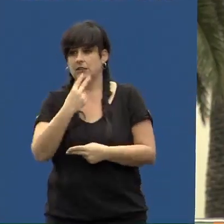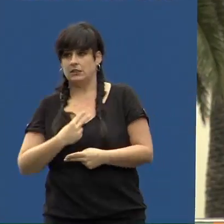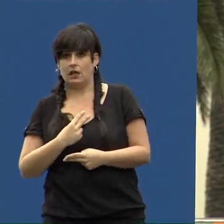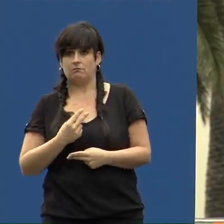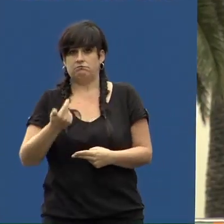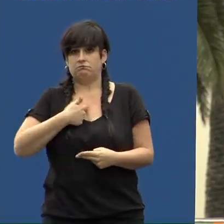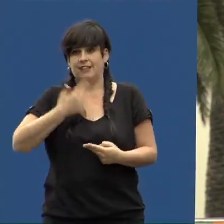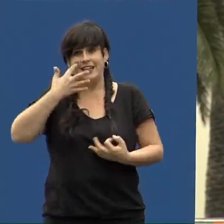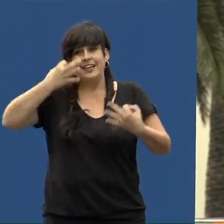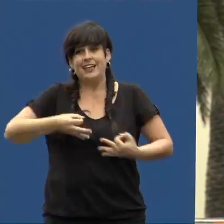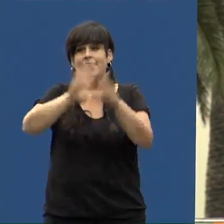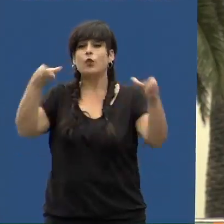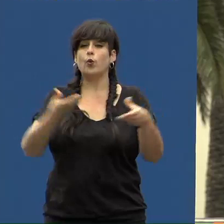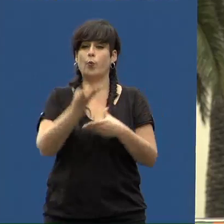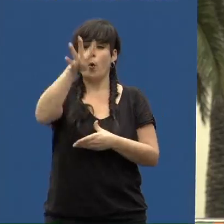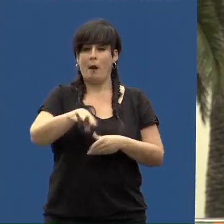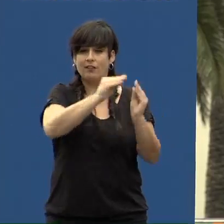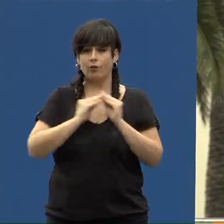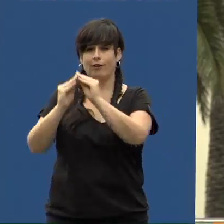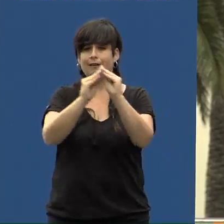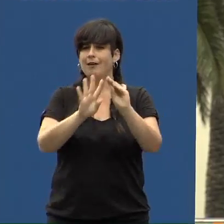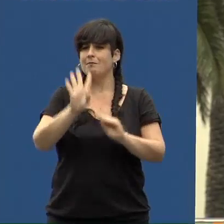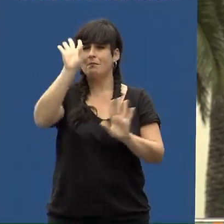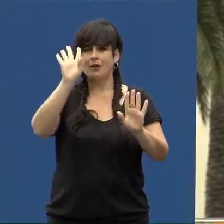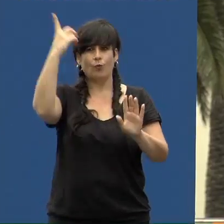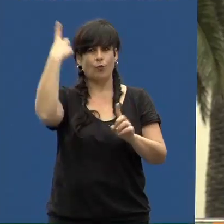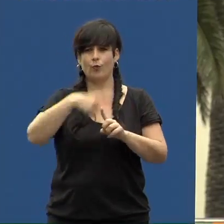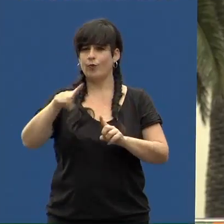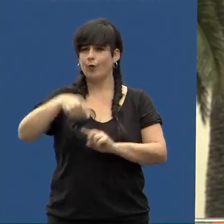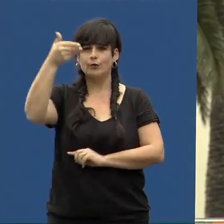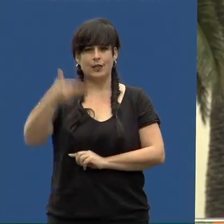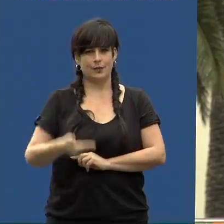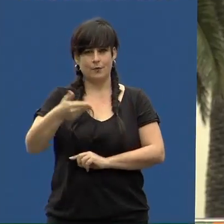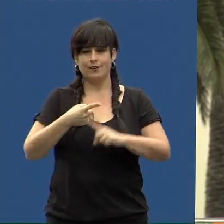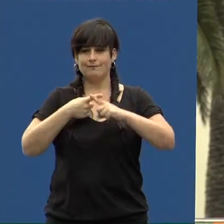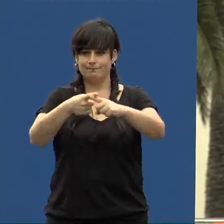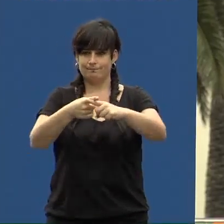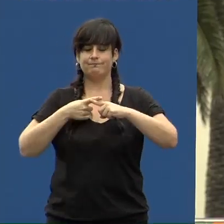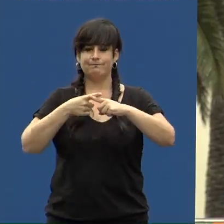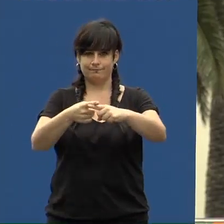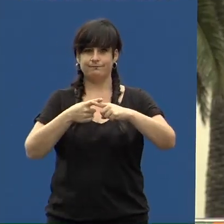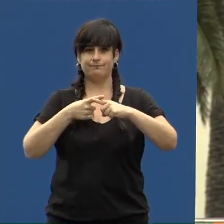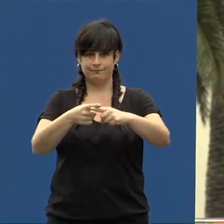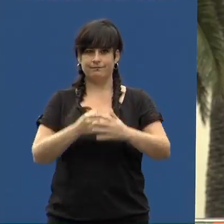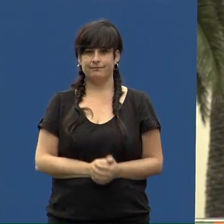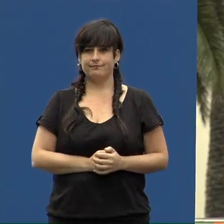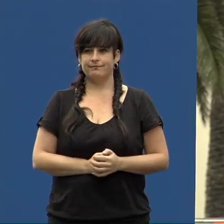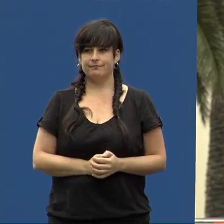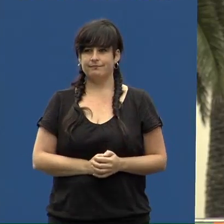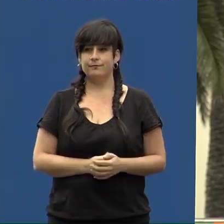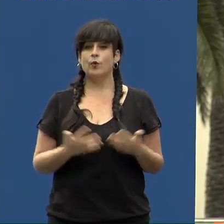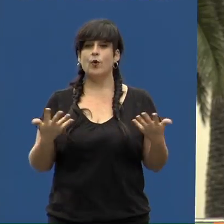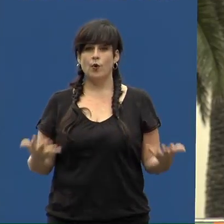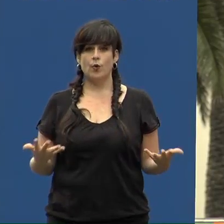Barcelona en Comú, y sin embargo compartimos algo muchísimo más importante que una sigla o que un partido.